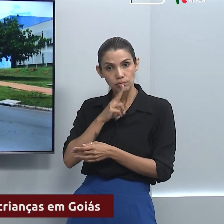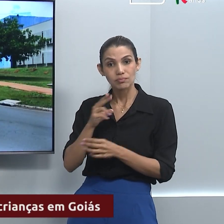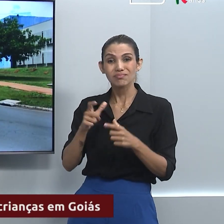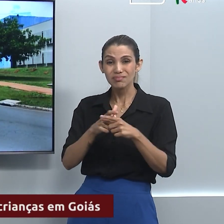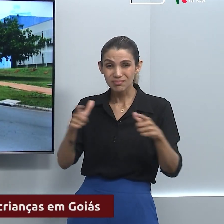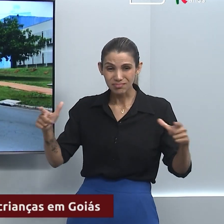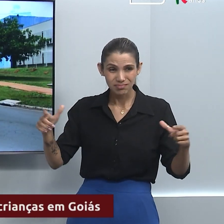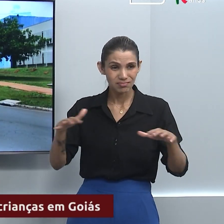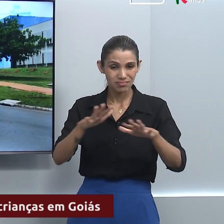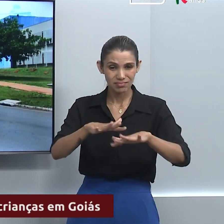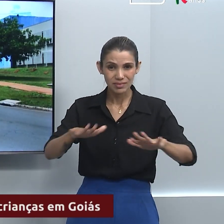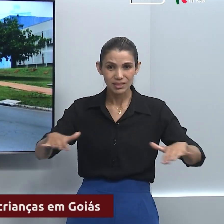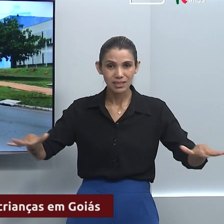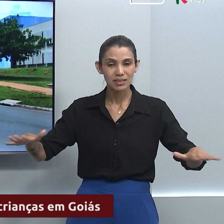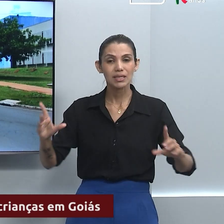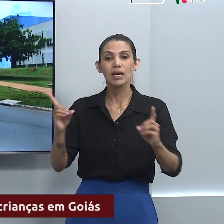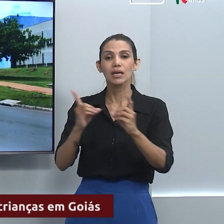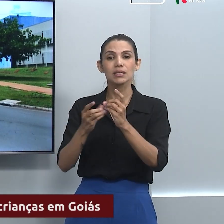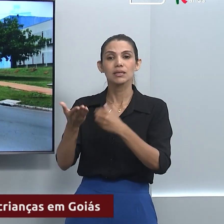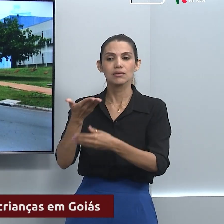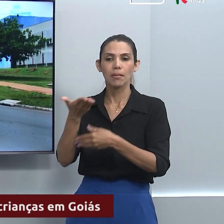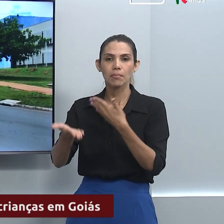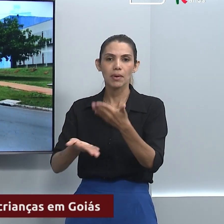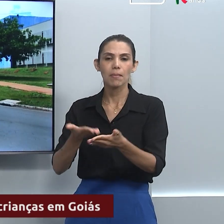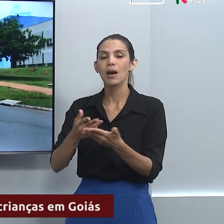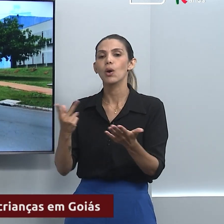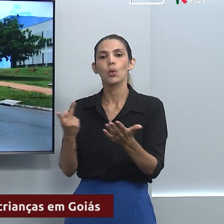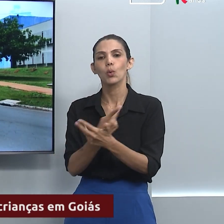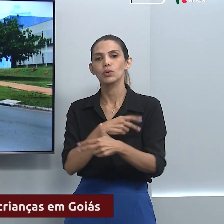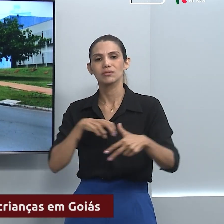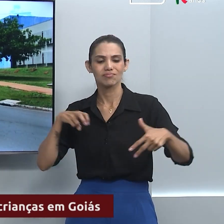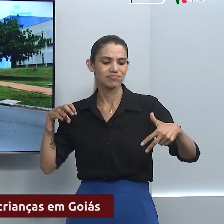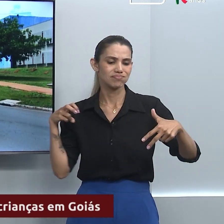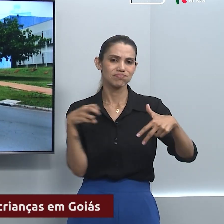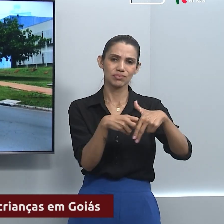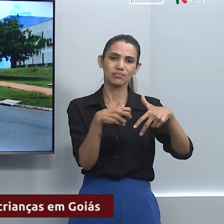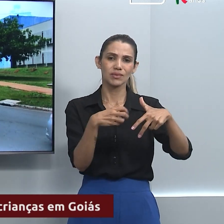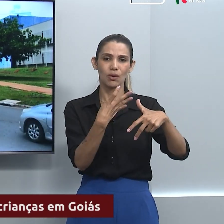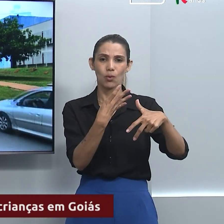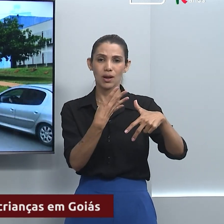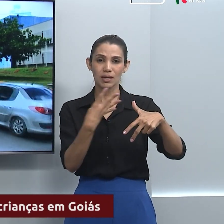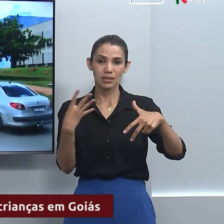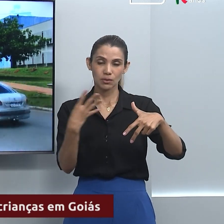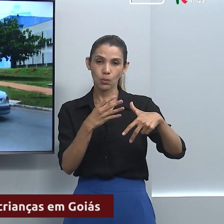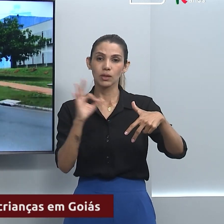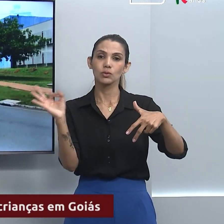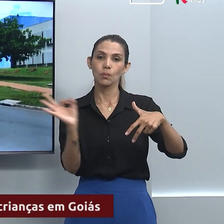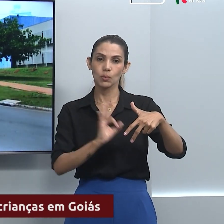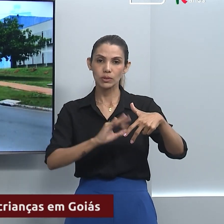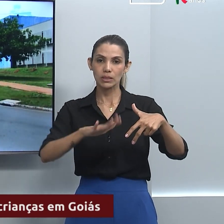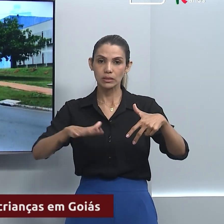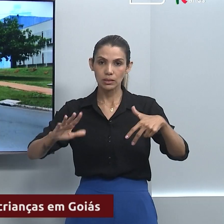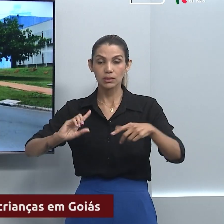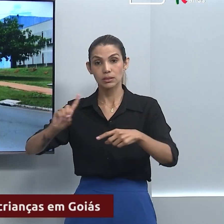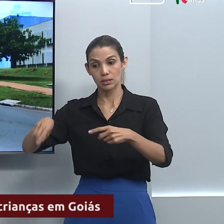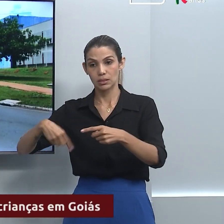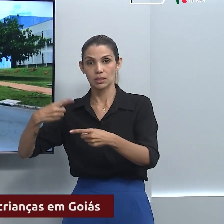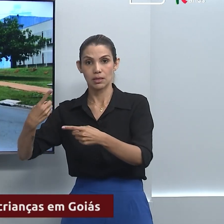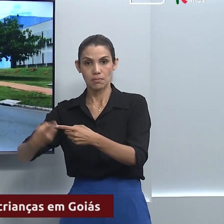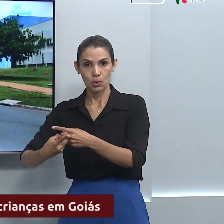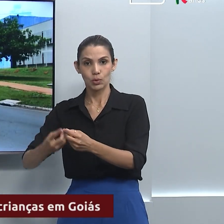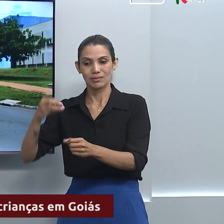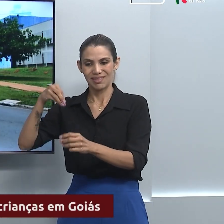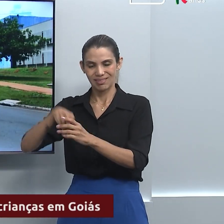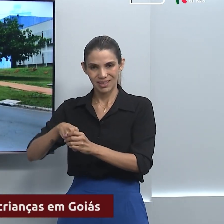das crianças atendidas foram vítimas de atropelamento, cerca de 44%. Em seguida, vem acidentes com